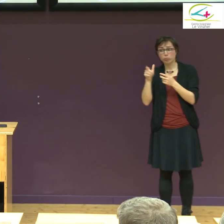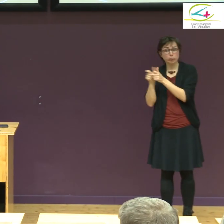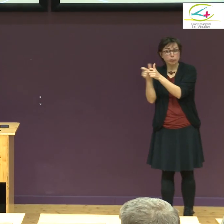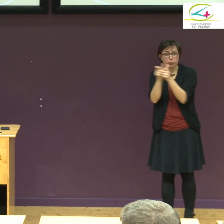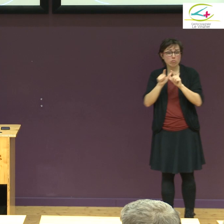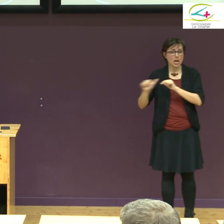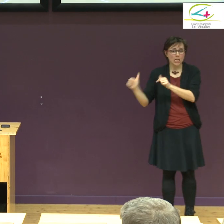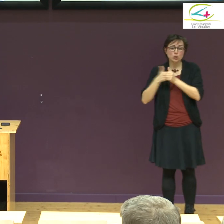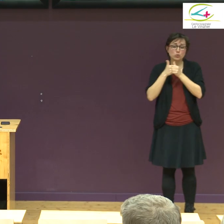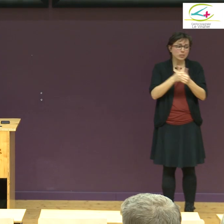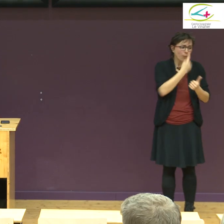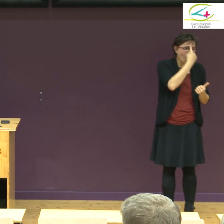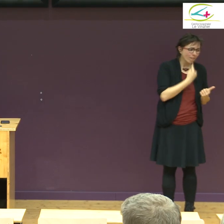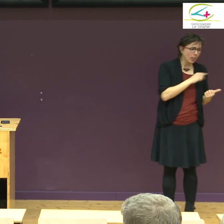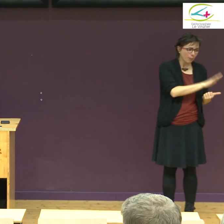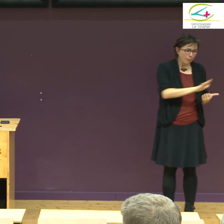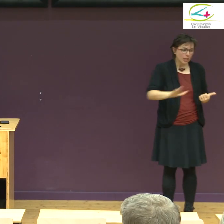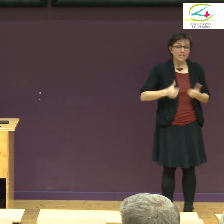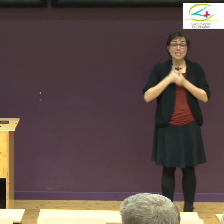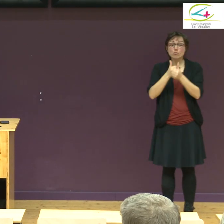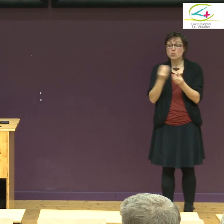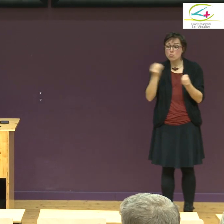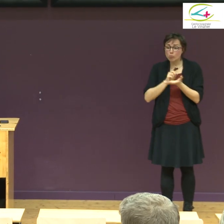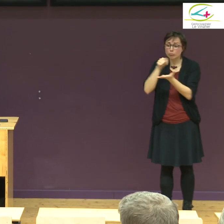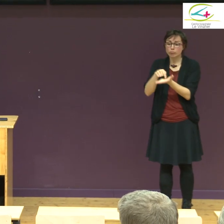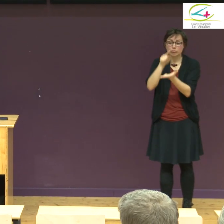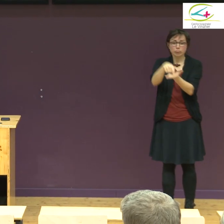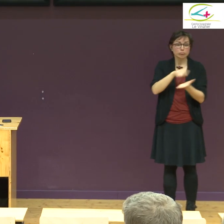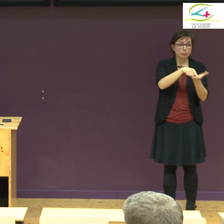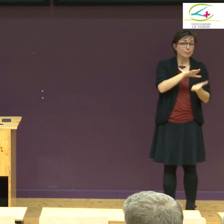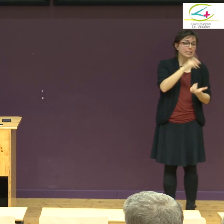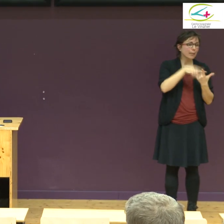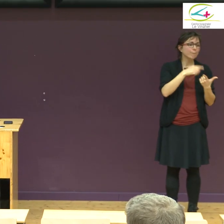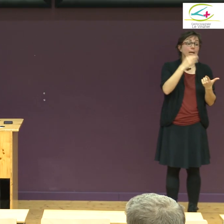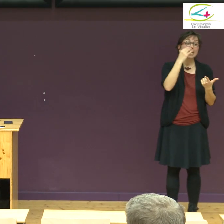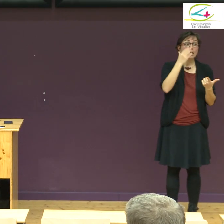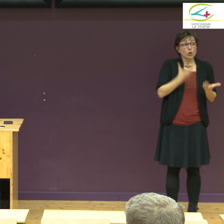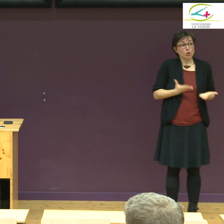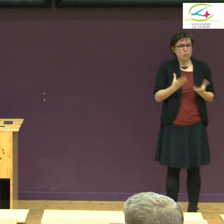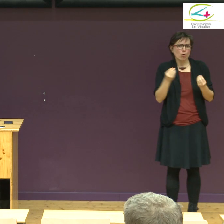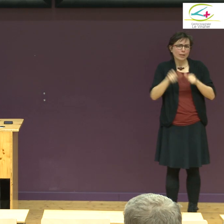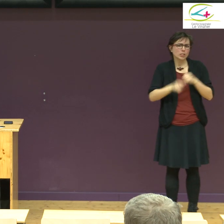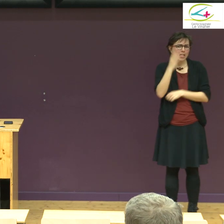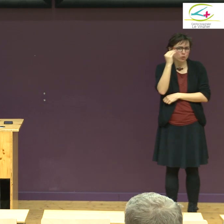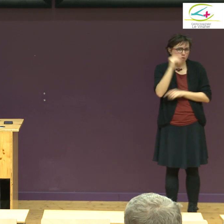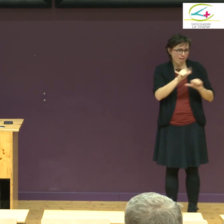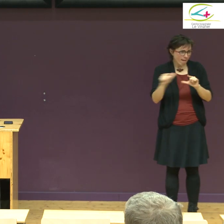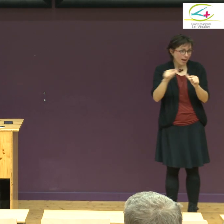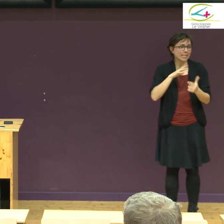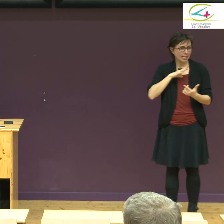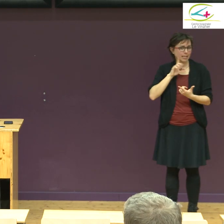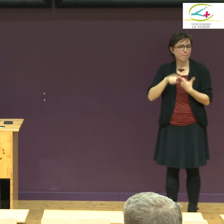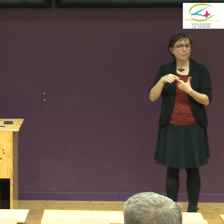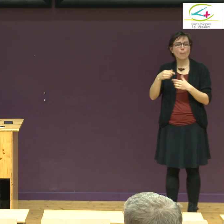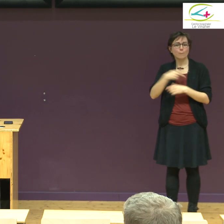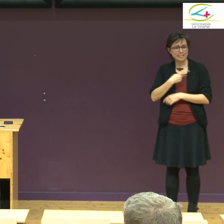par population, en fonction des territoires. Pour le public étudiant, on sait qu'il y a beaucoup d'étudiants dans la salle aujourd'hui. Il y a les médecines préventives universitaires,